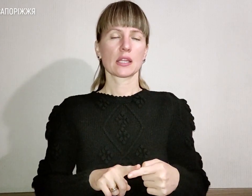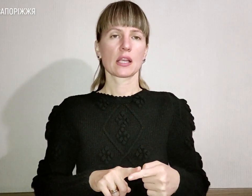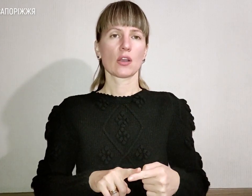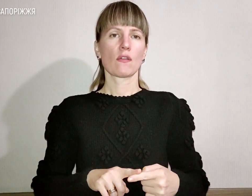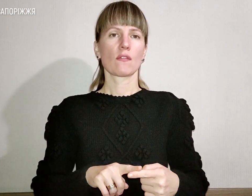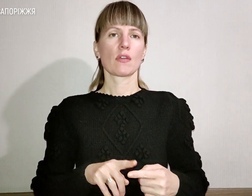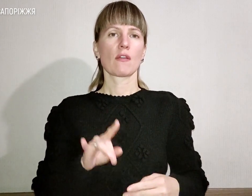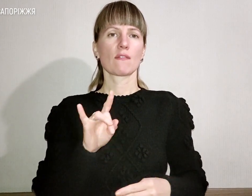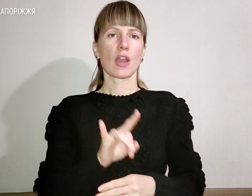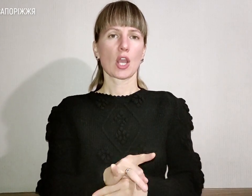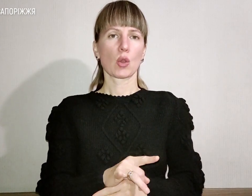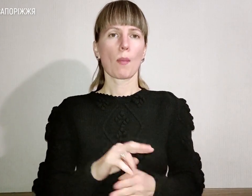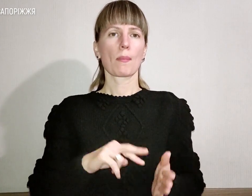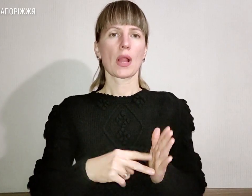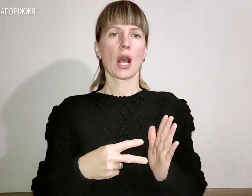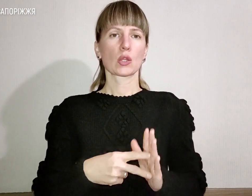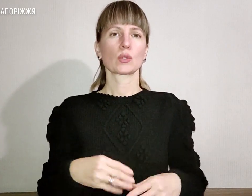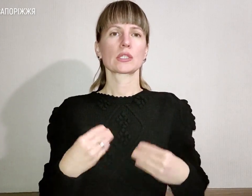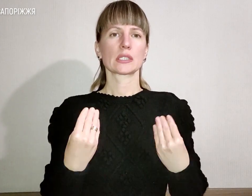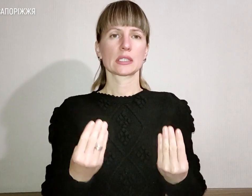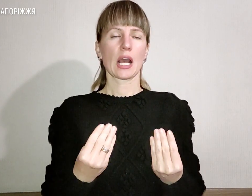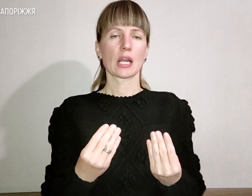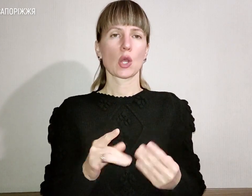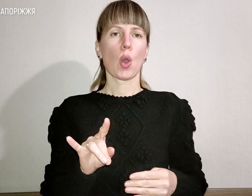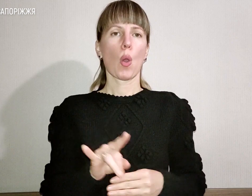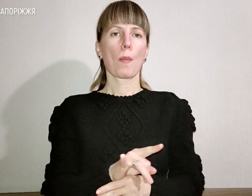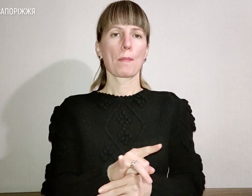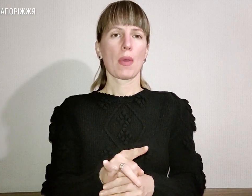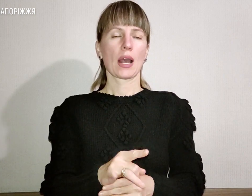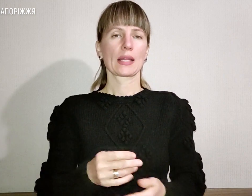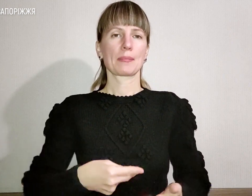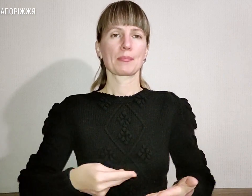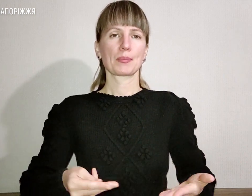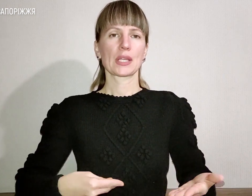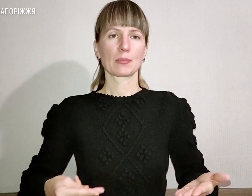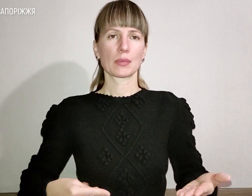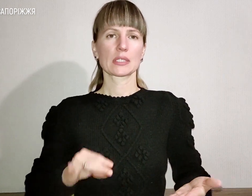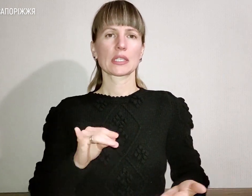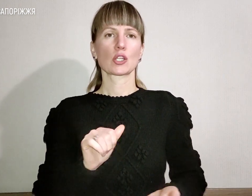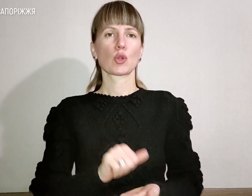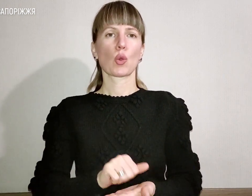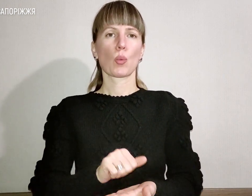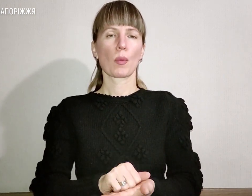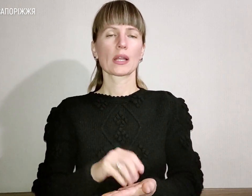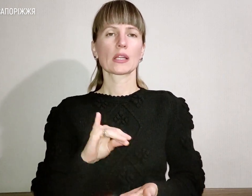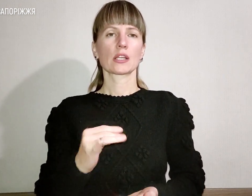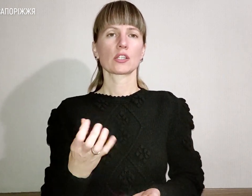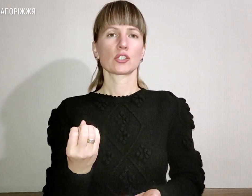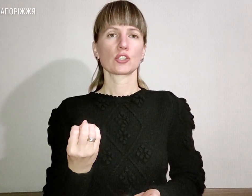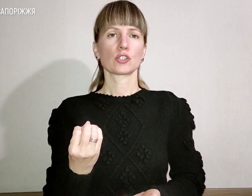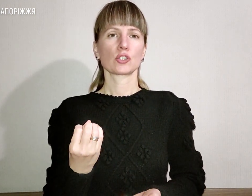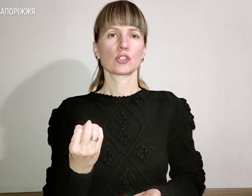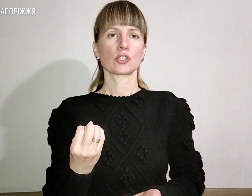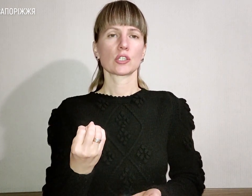На підтвердження цього фейку планують надати підроблені підписи та документи, а також змонтовані